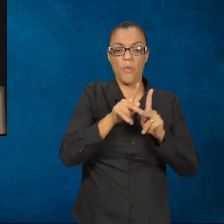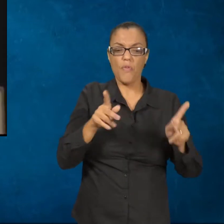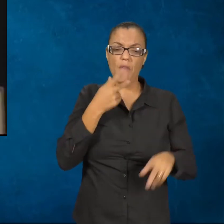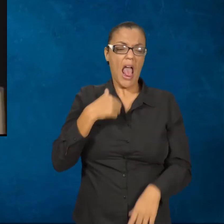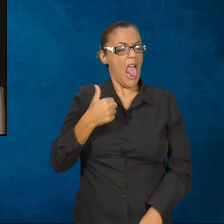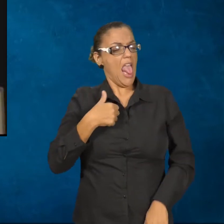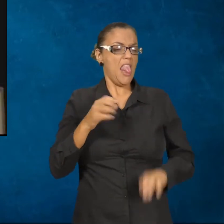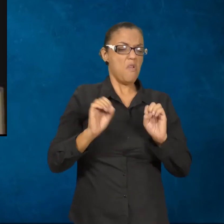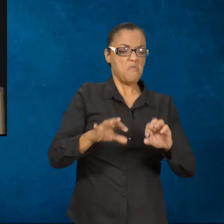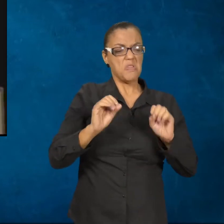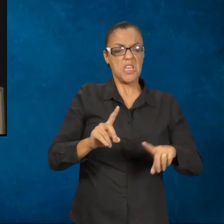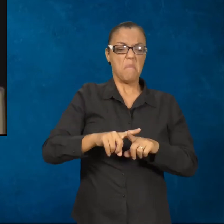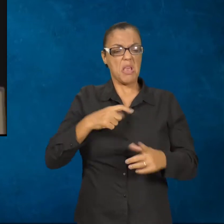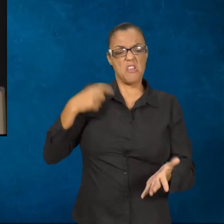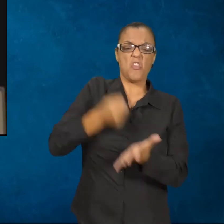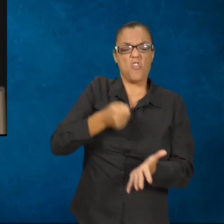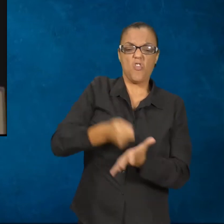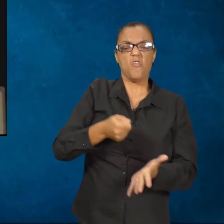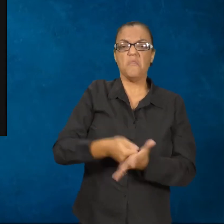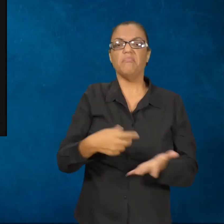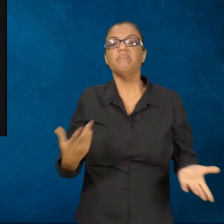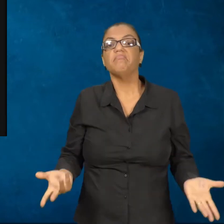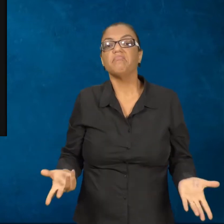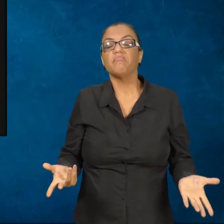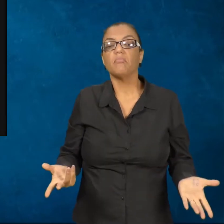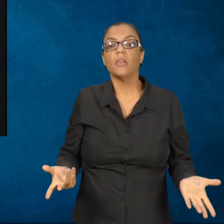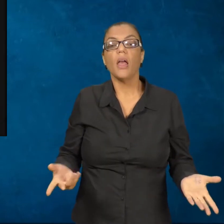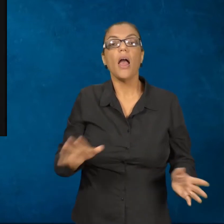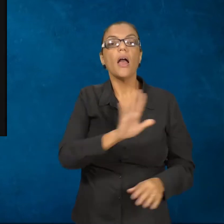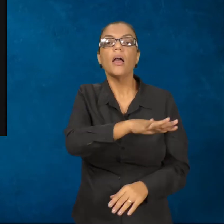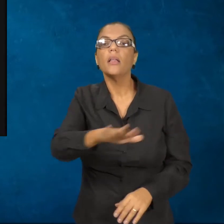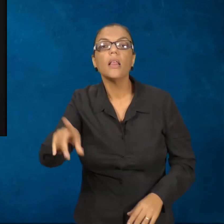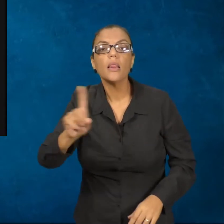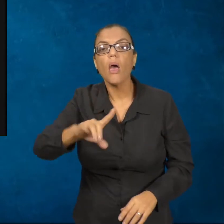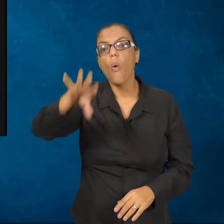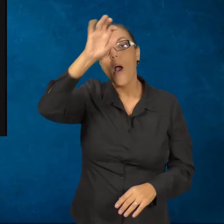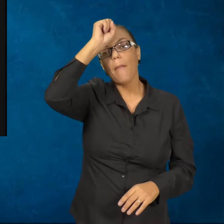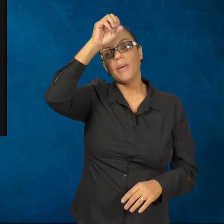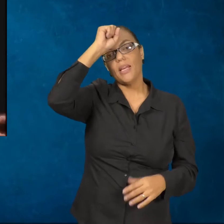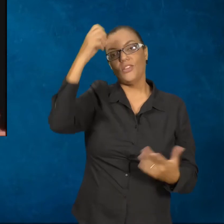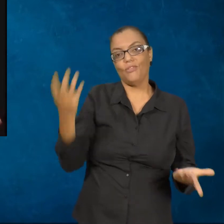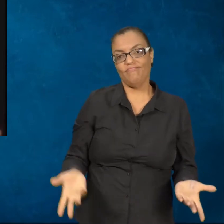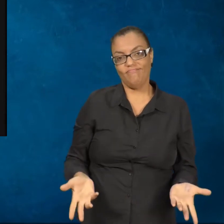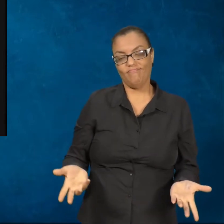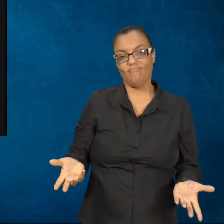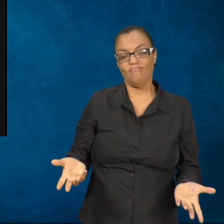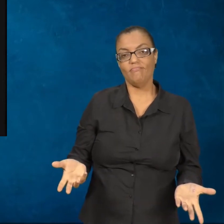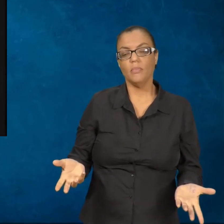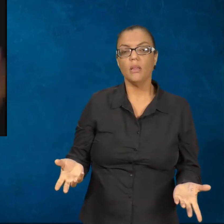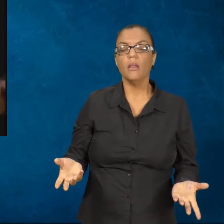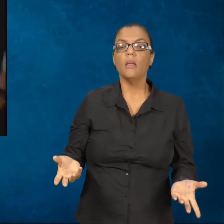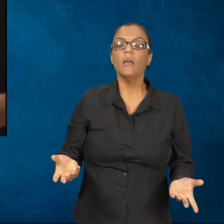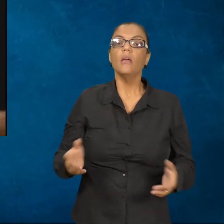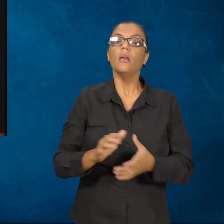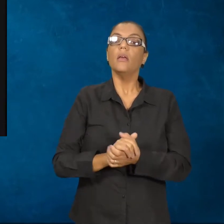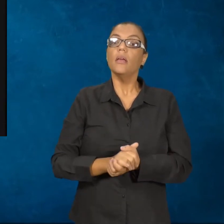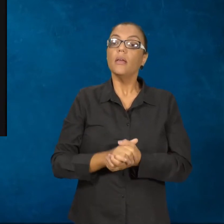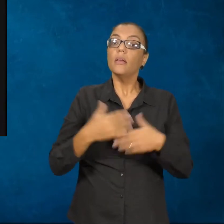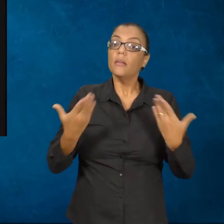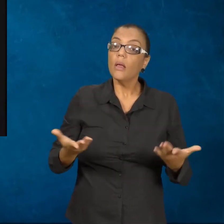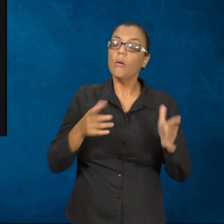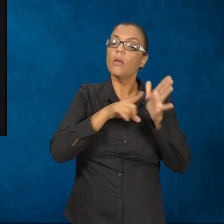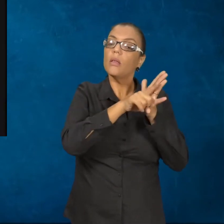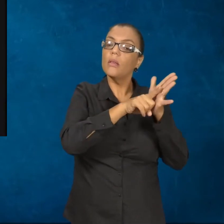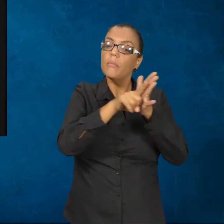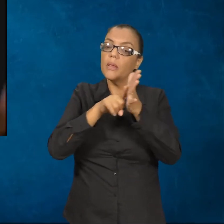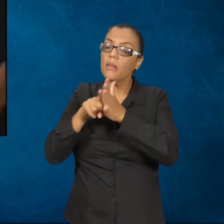Não, você não é professor. Esses caras diagnosticaram o problema. Falaram, e agora, como é que eu faço? Se toda